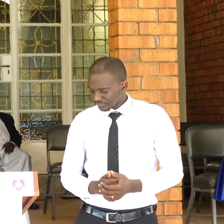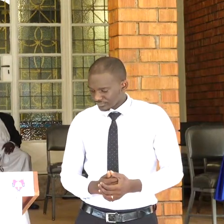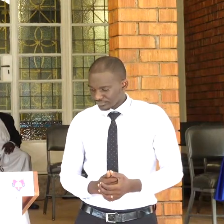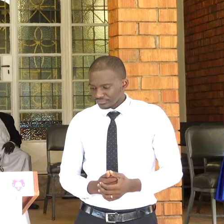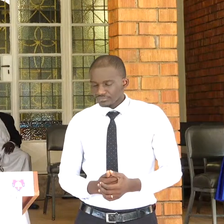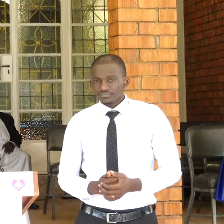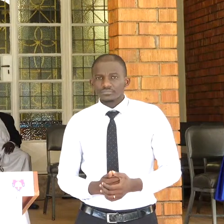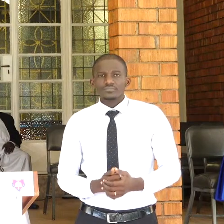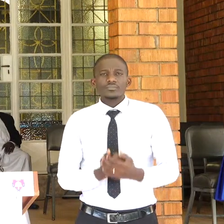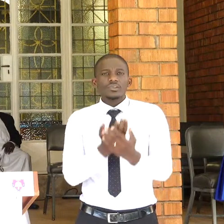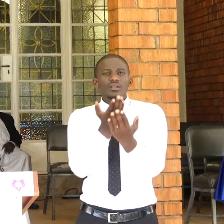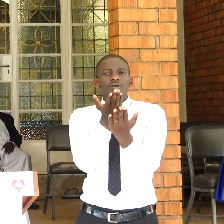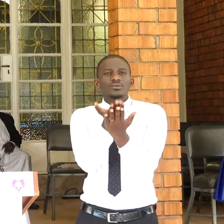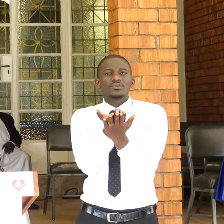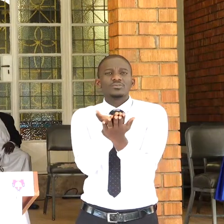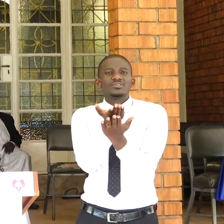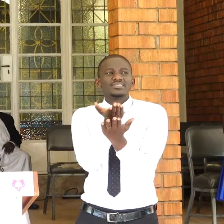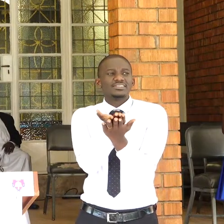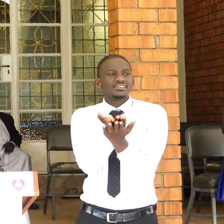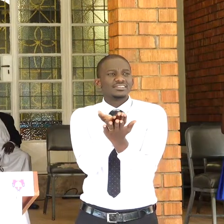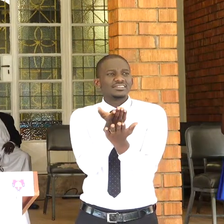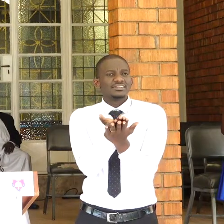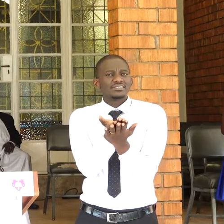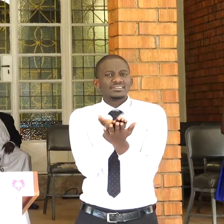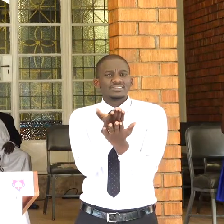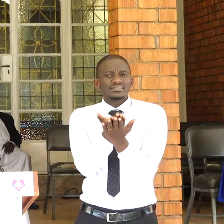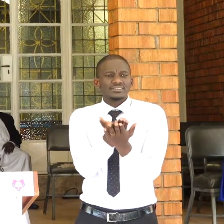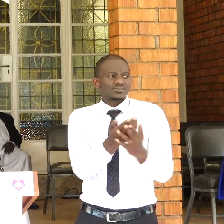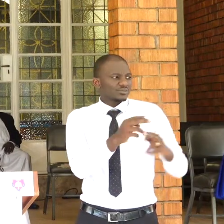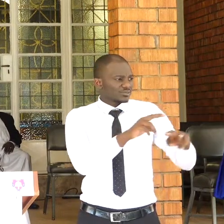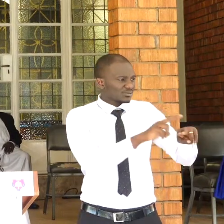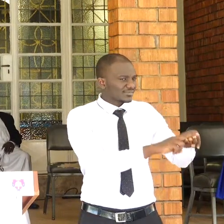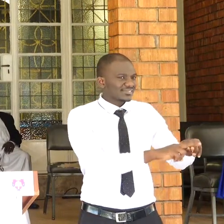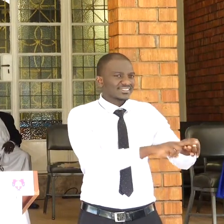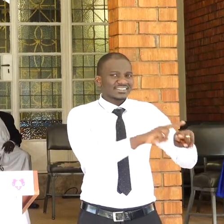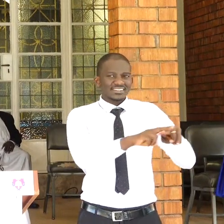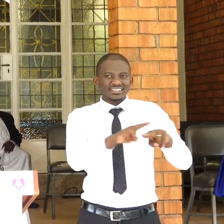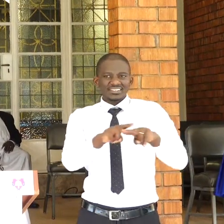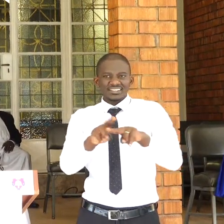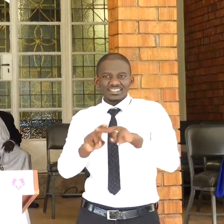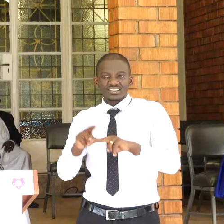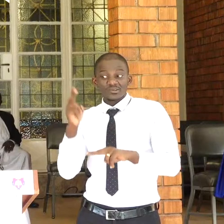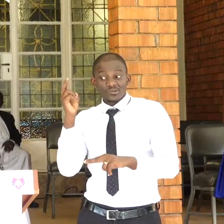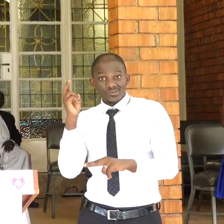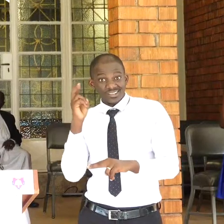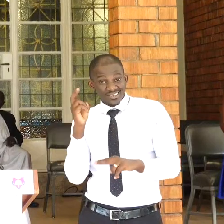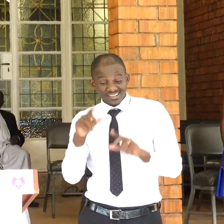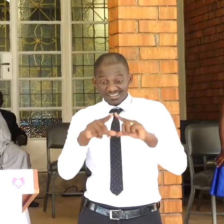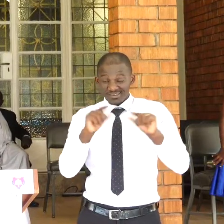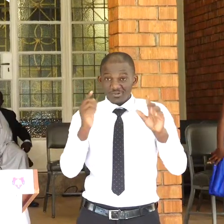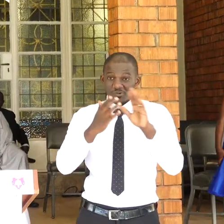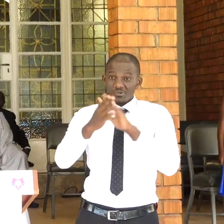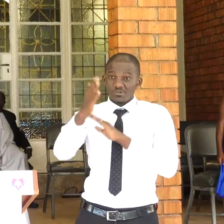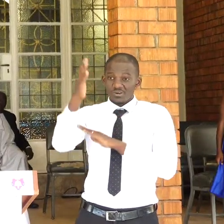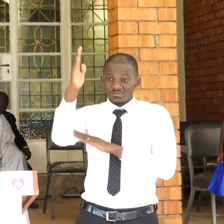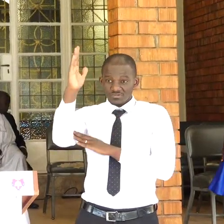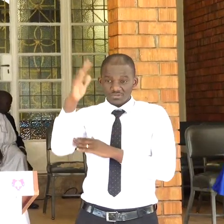Amina, njia kusaba ate tutule, tuulire ekitundu ekyatuweereddwa.